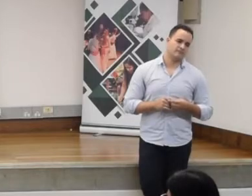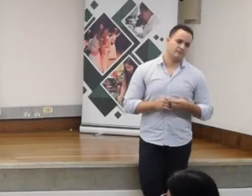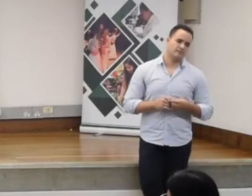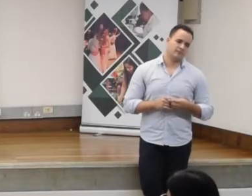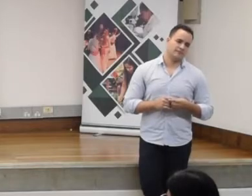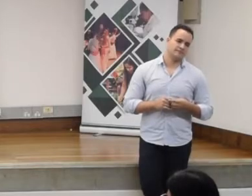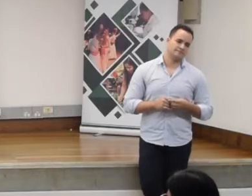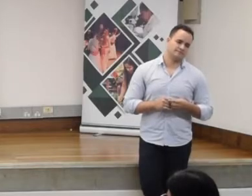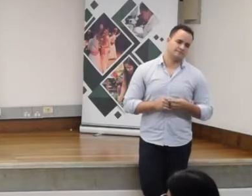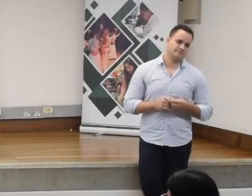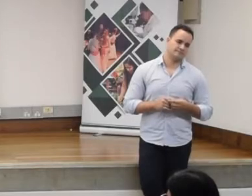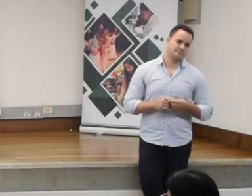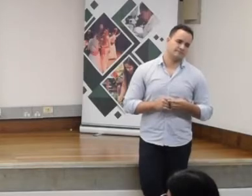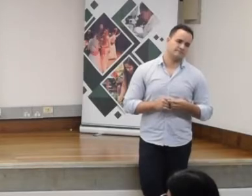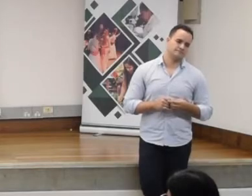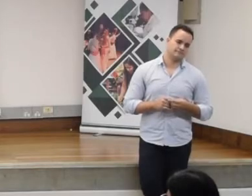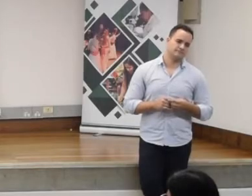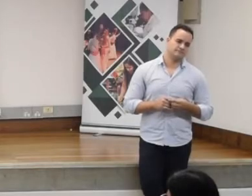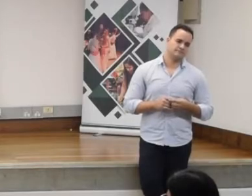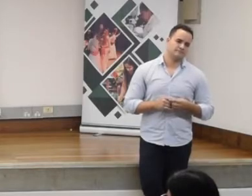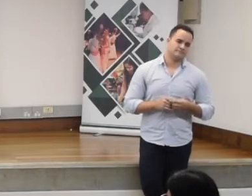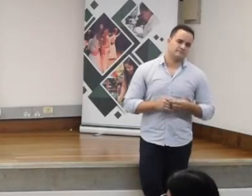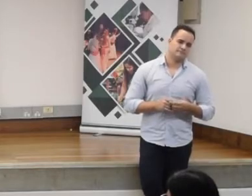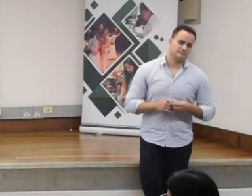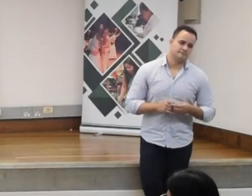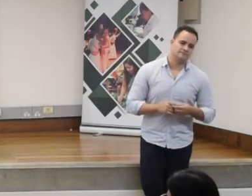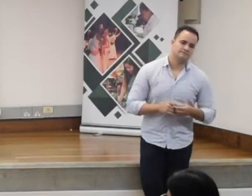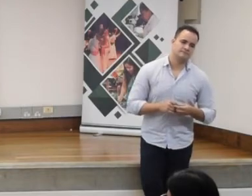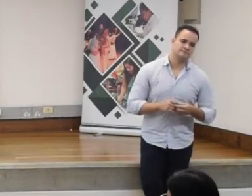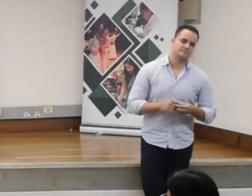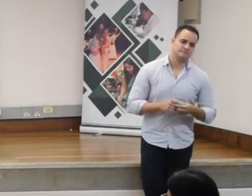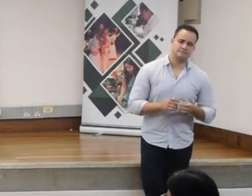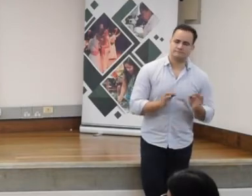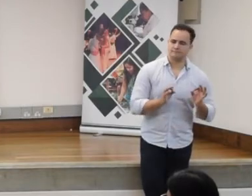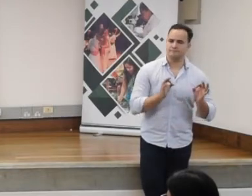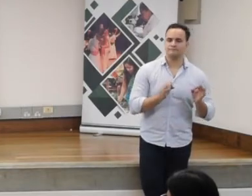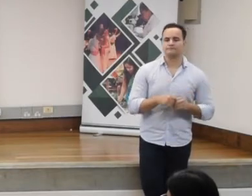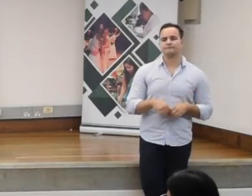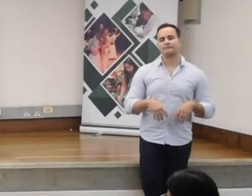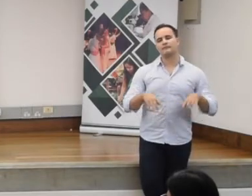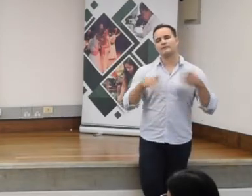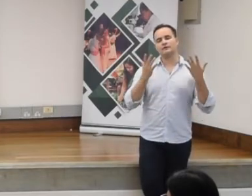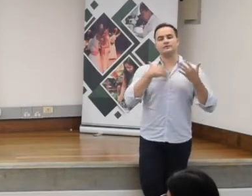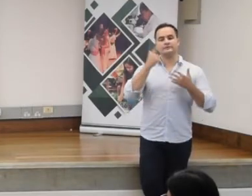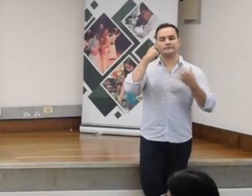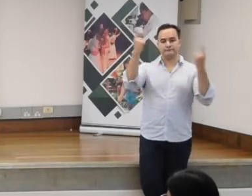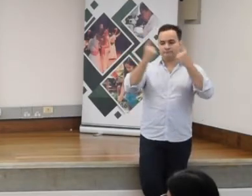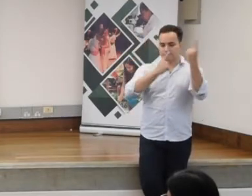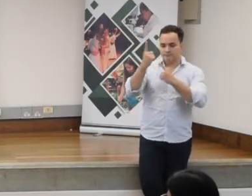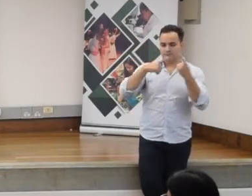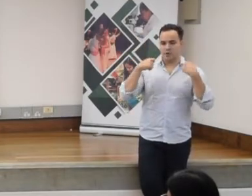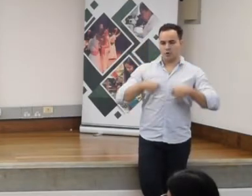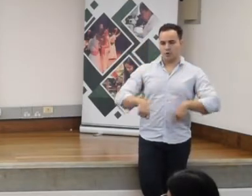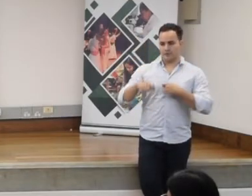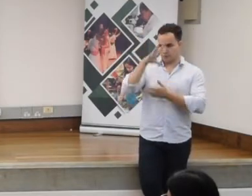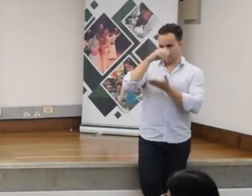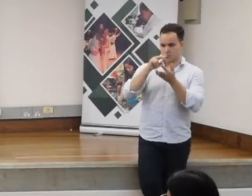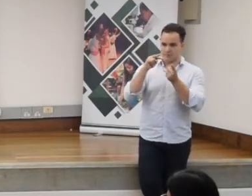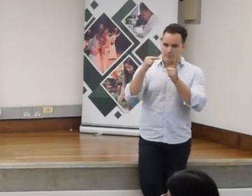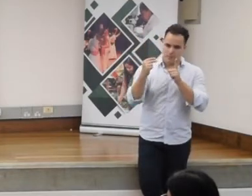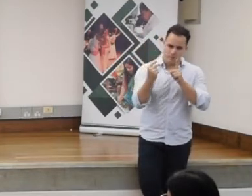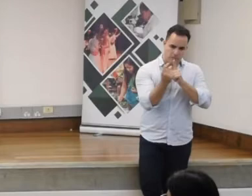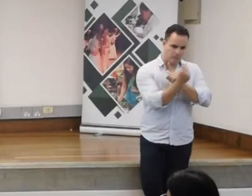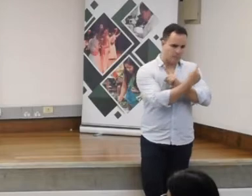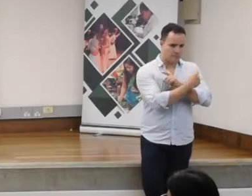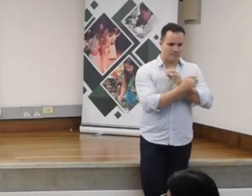la inclusión de compañeros en todos los roles, que piensen los cargos de manera diferente. Mientras estemos los mismos en